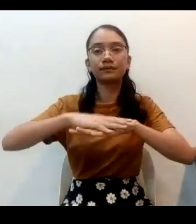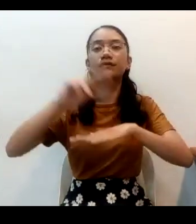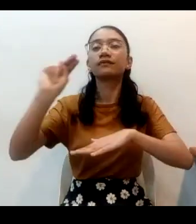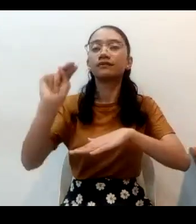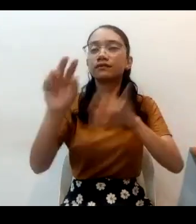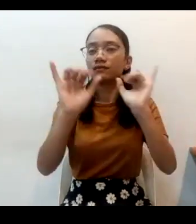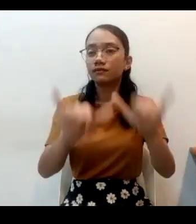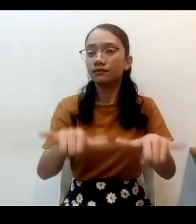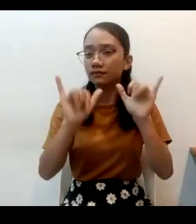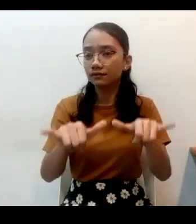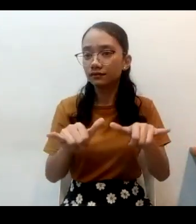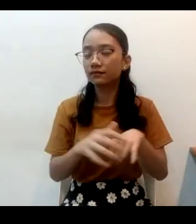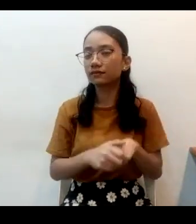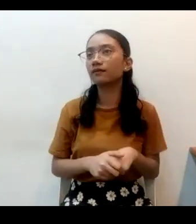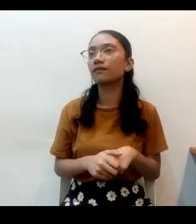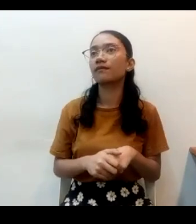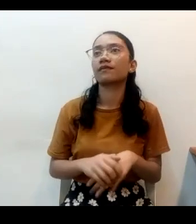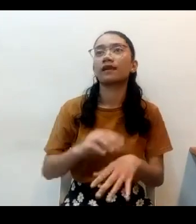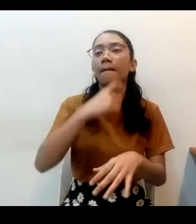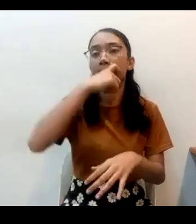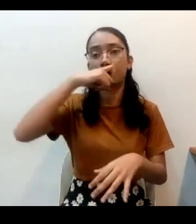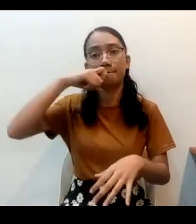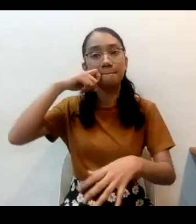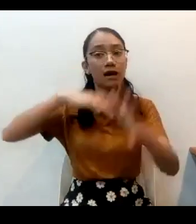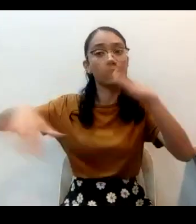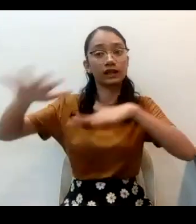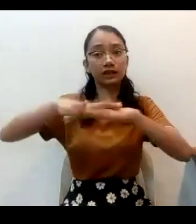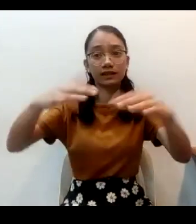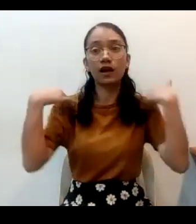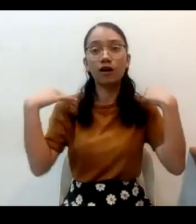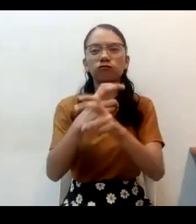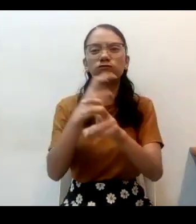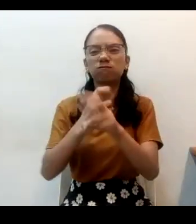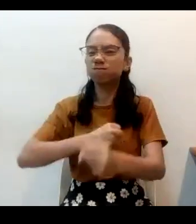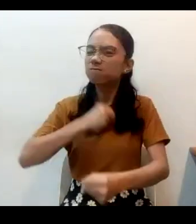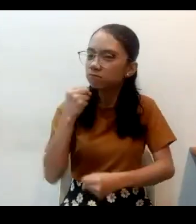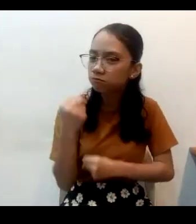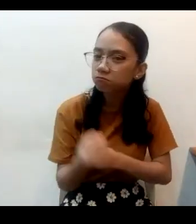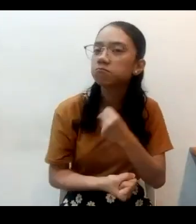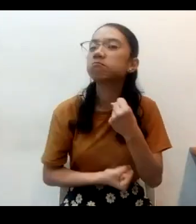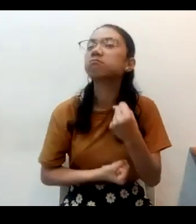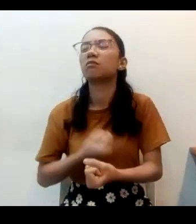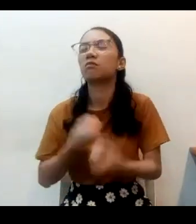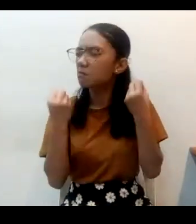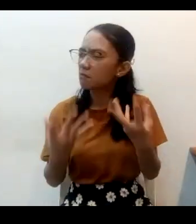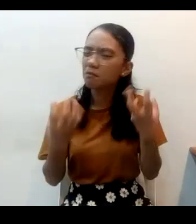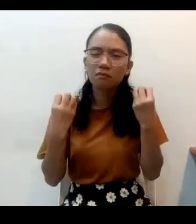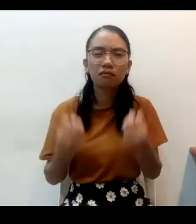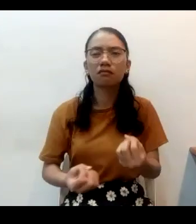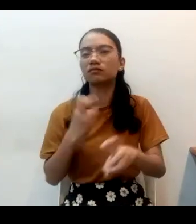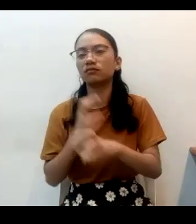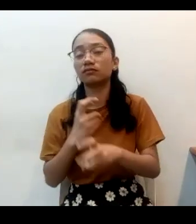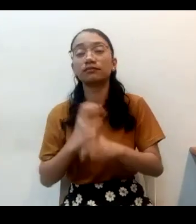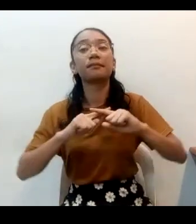ilang. There is a suffering. At sa ilang po, meron pong kahirapan. There are so many difficulties. Di ba po, napakarami natin kahirapan? But